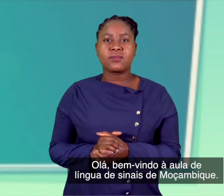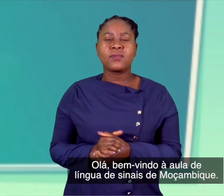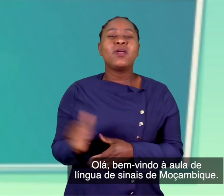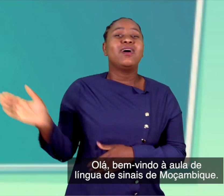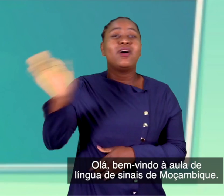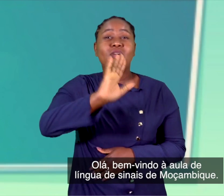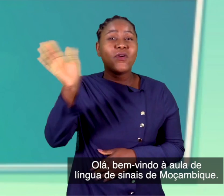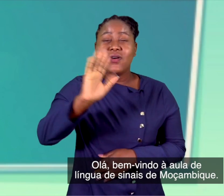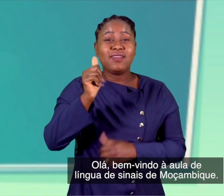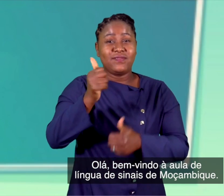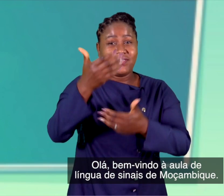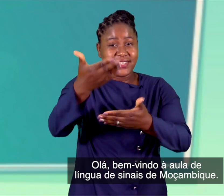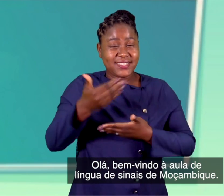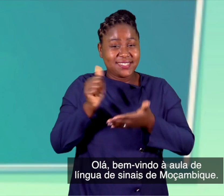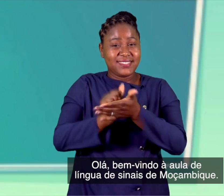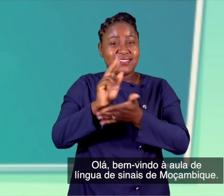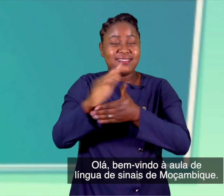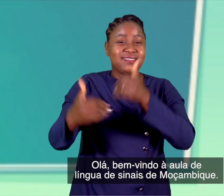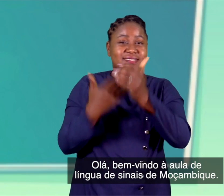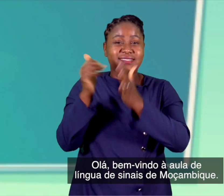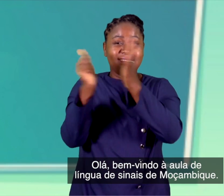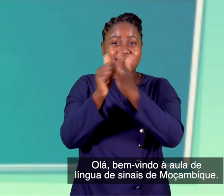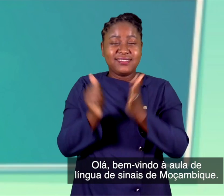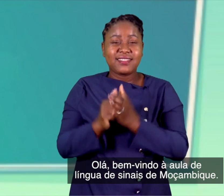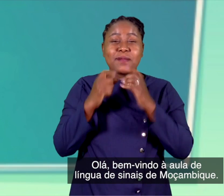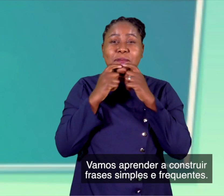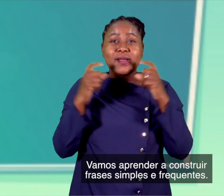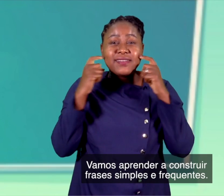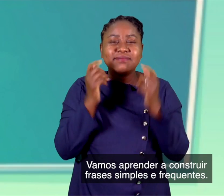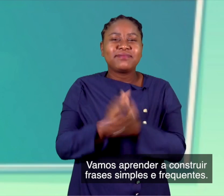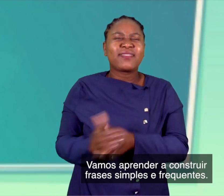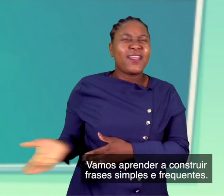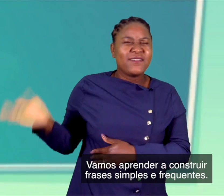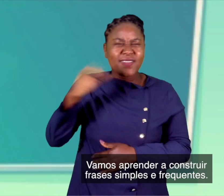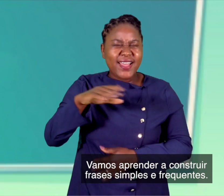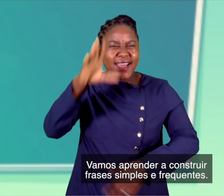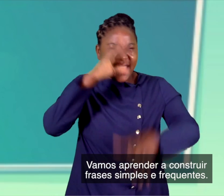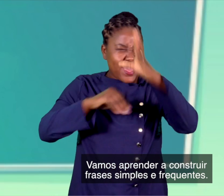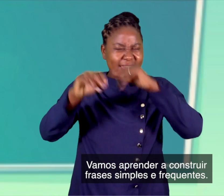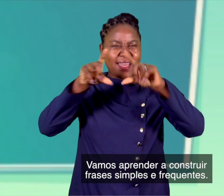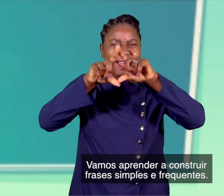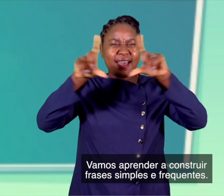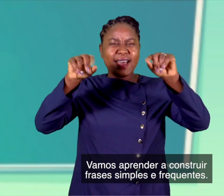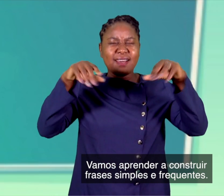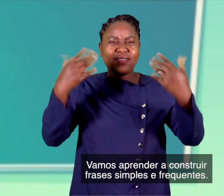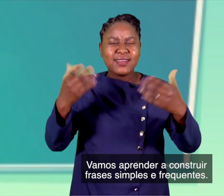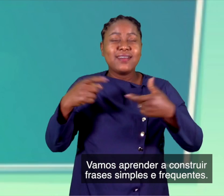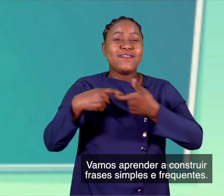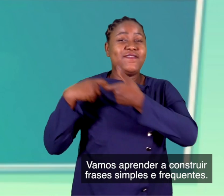Olá! Bem-vindo à aula de Língua de Sinais de Moçambique. Vamos aprender a construir frases simples